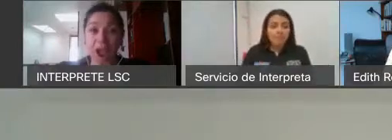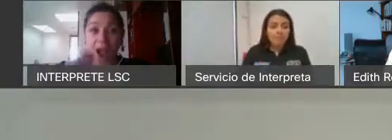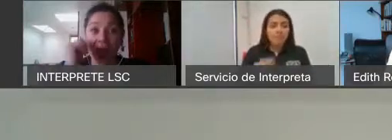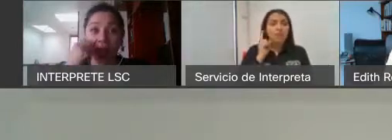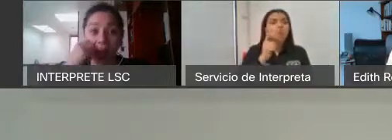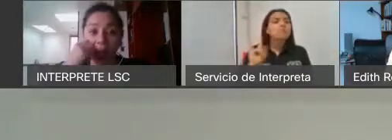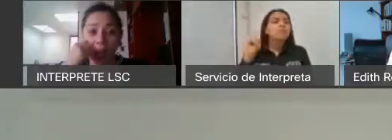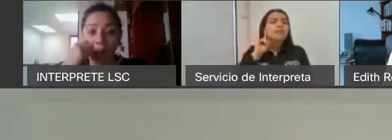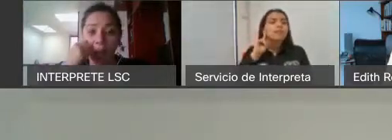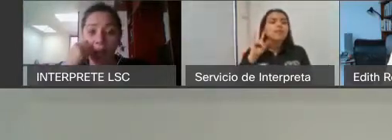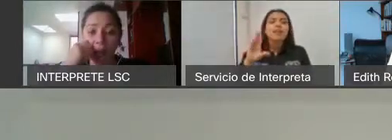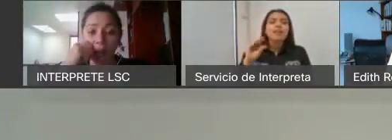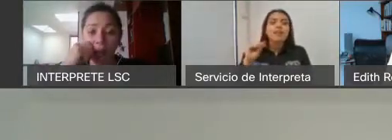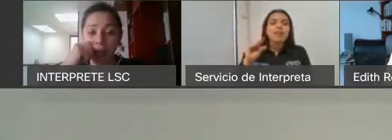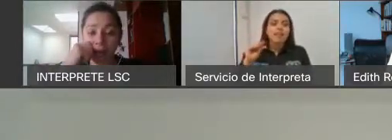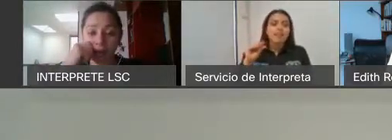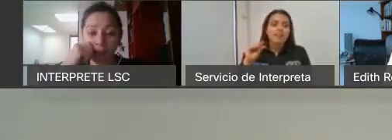sonido.